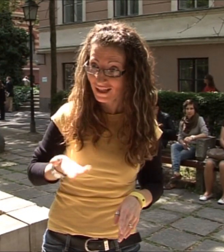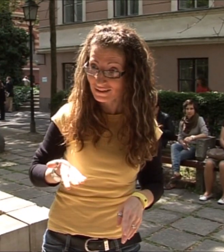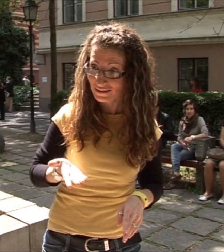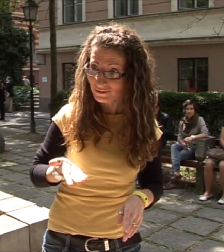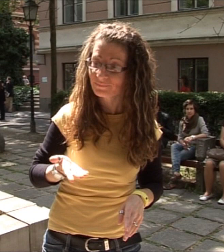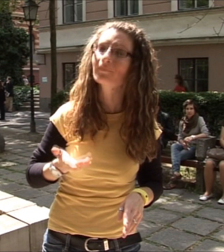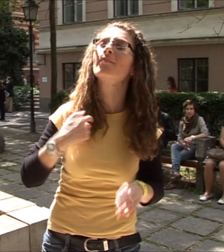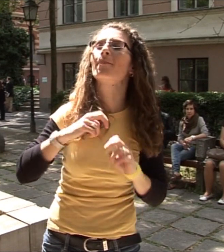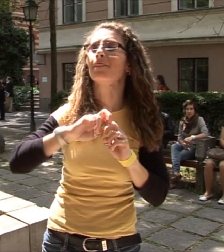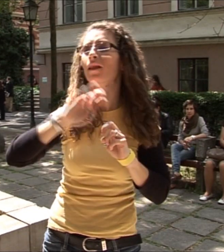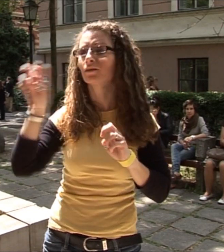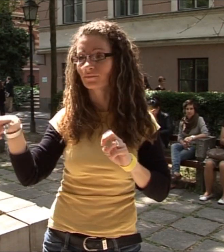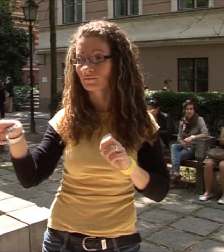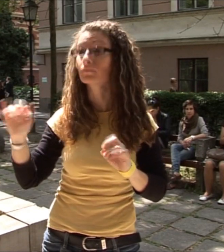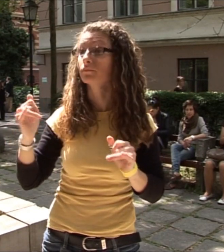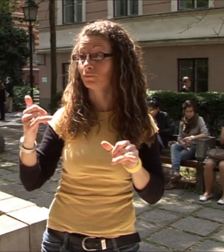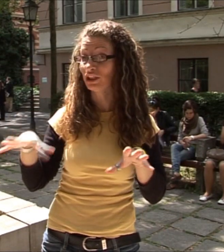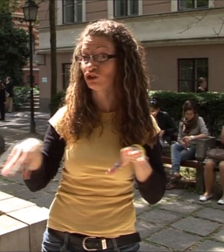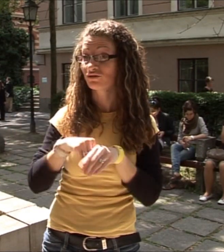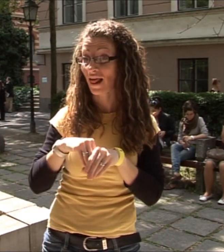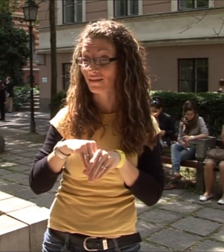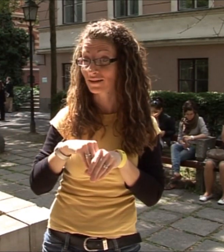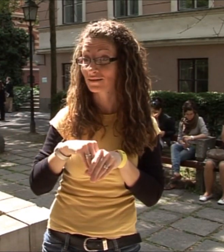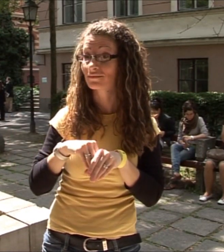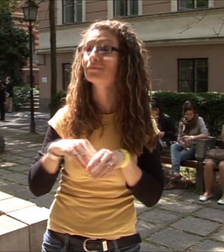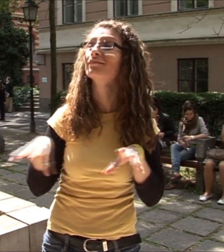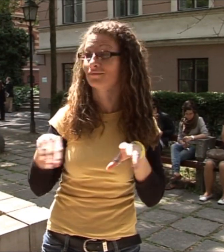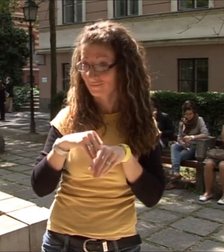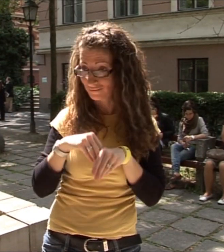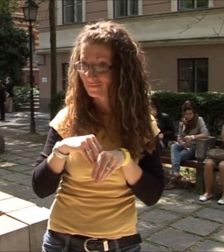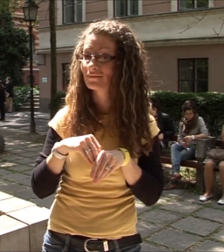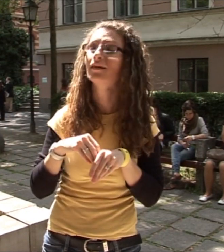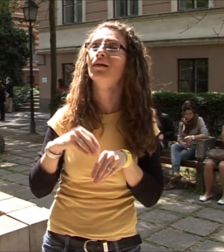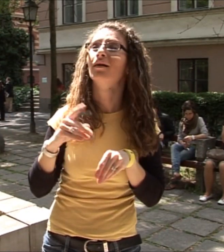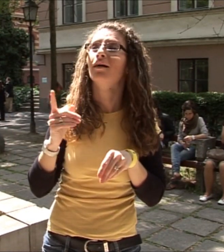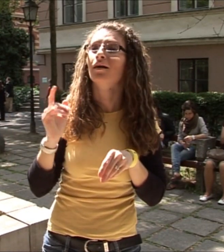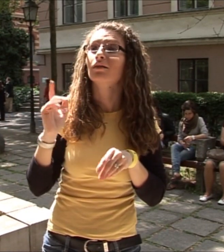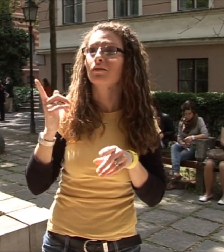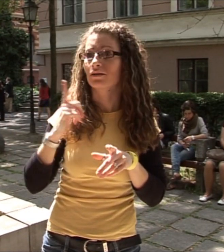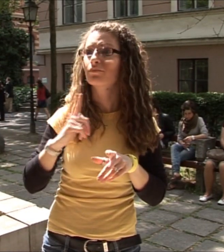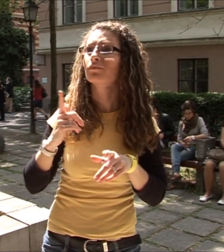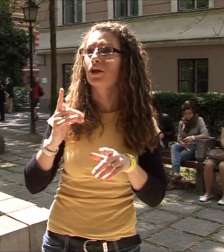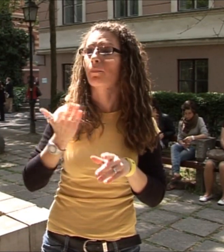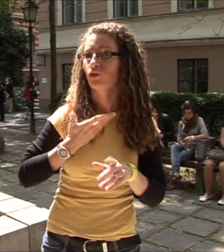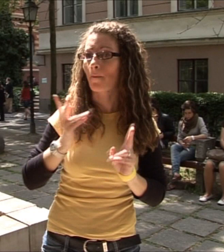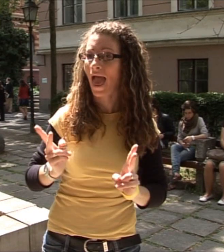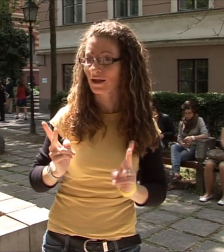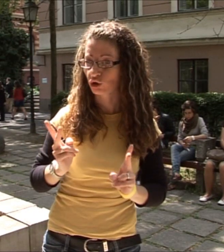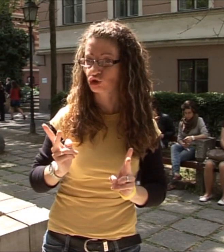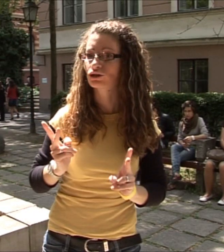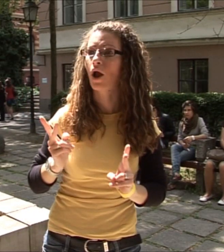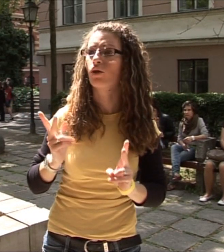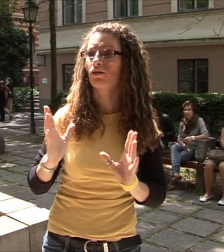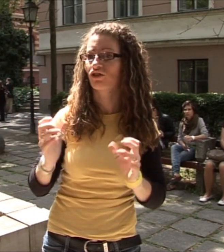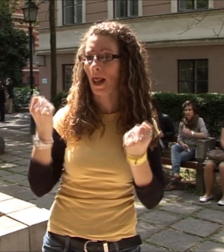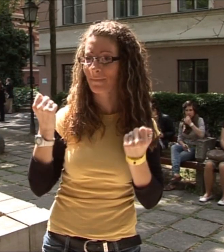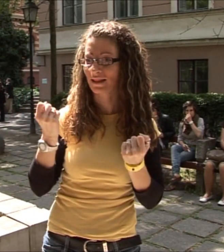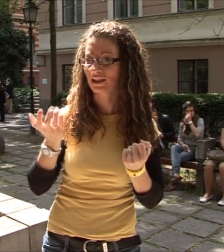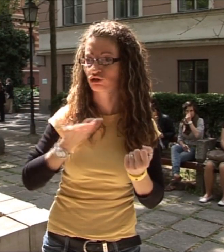nekem segíteni elmentem és elvettem adtam lehetőséget hogy